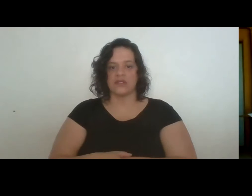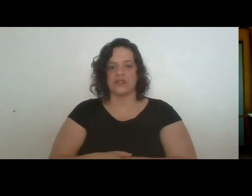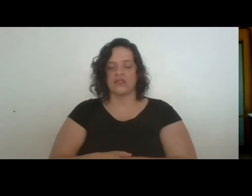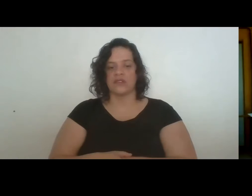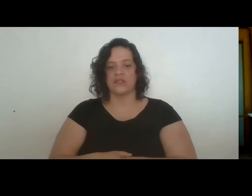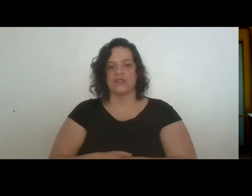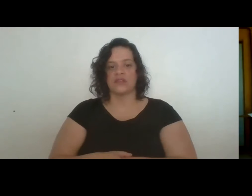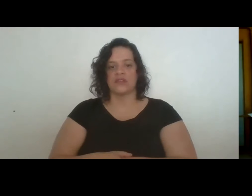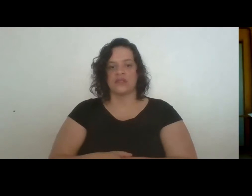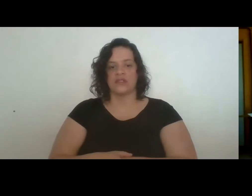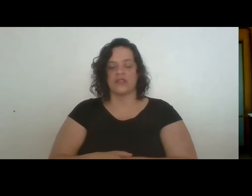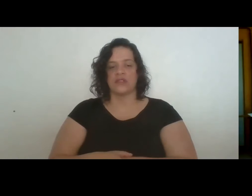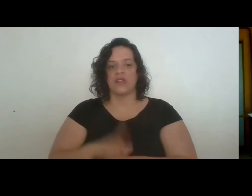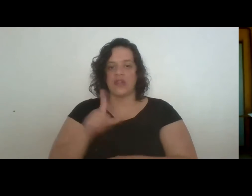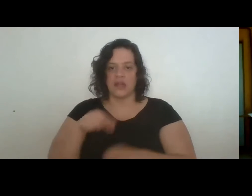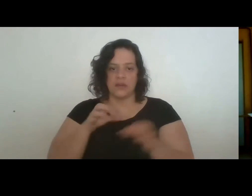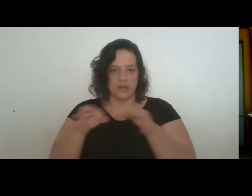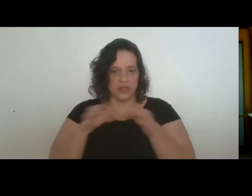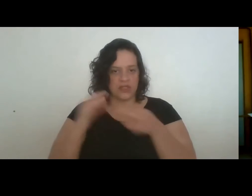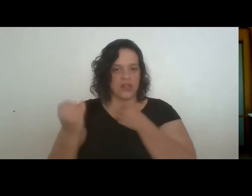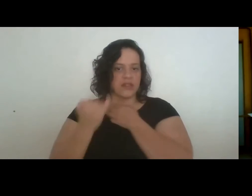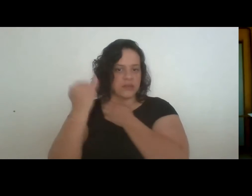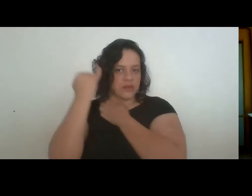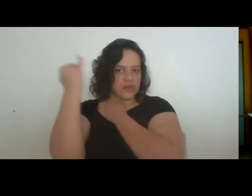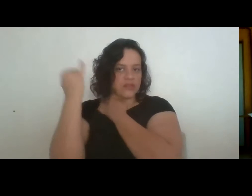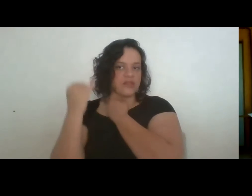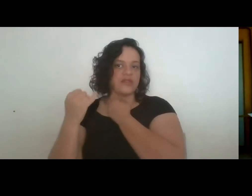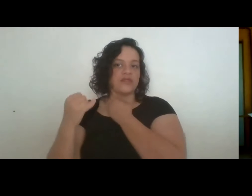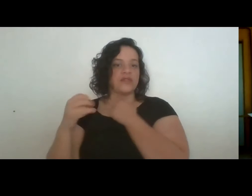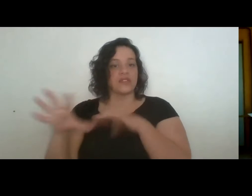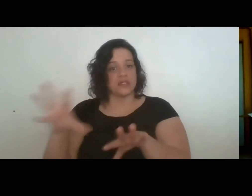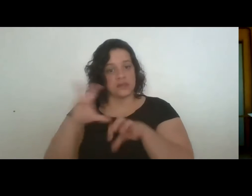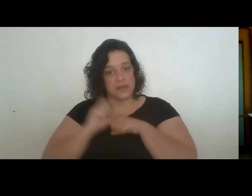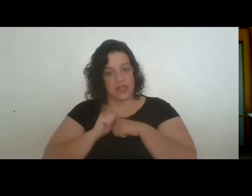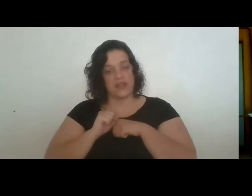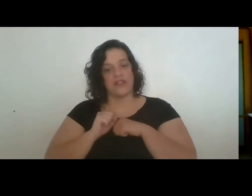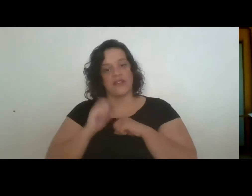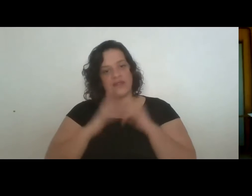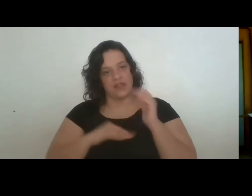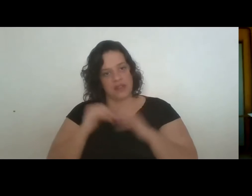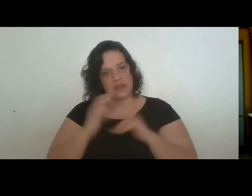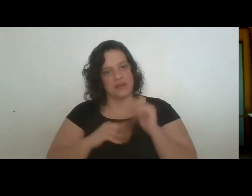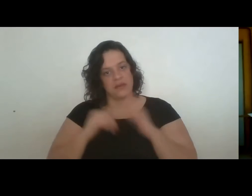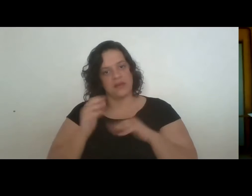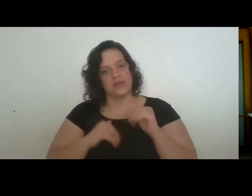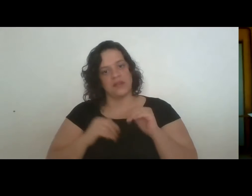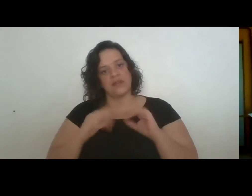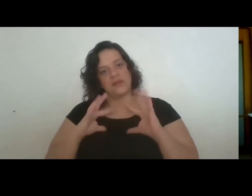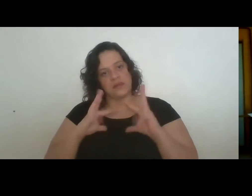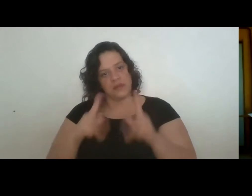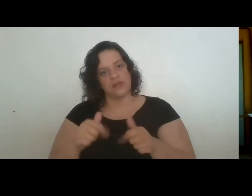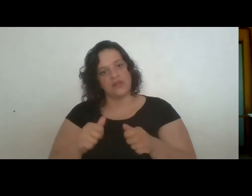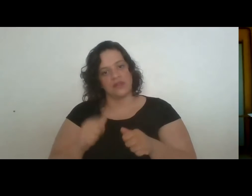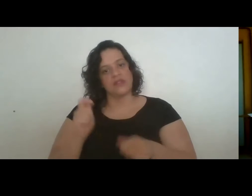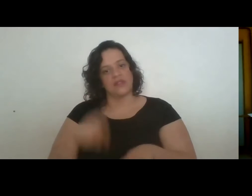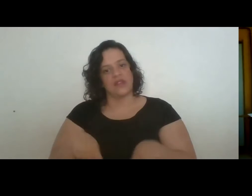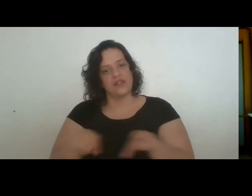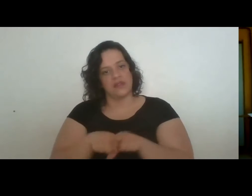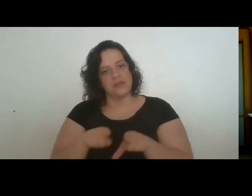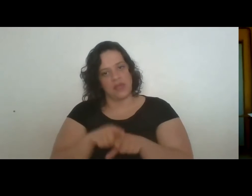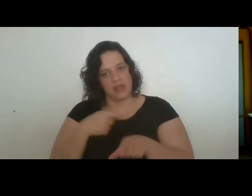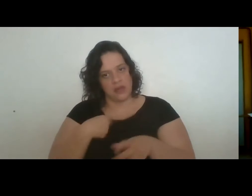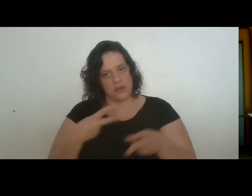né? Inspiração e viabilidade, acho que resume também a forma como eu me sinto agora,